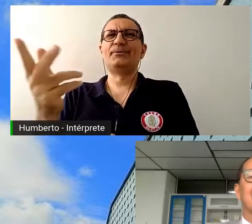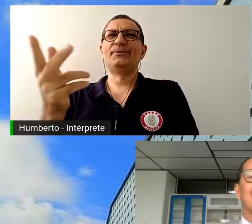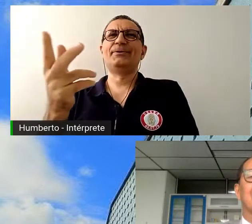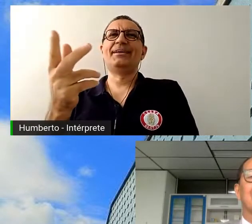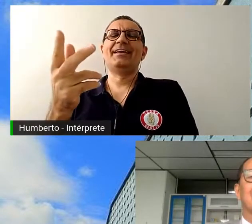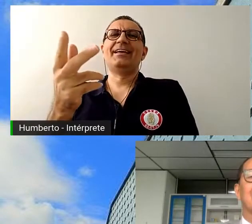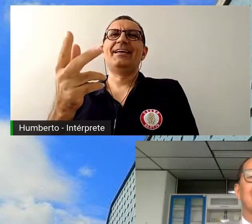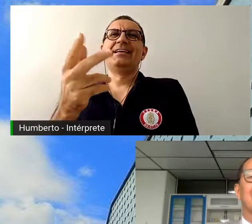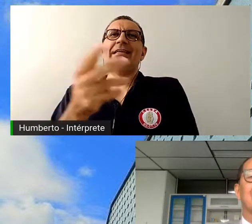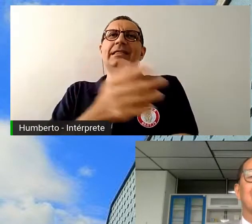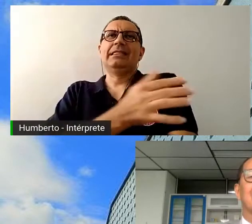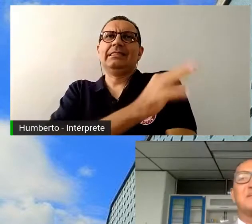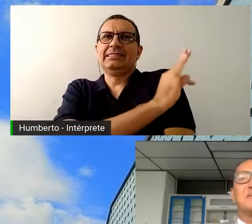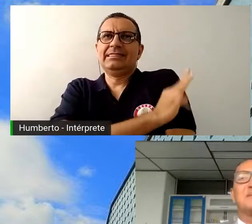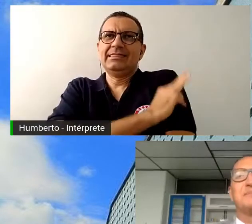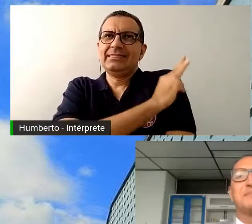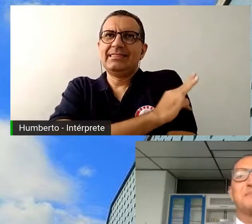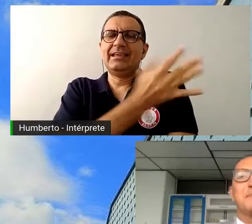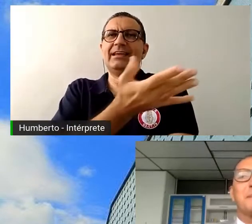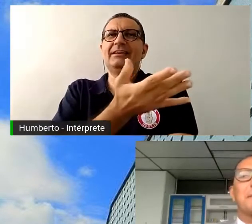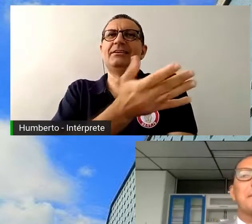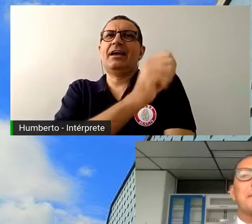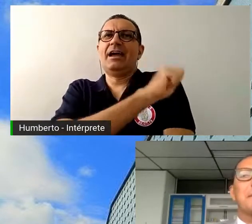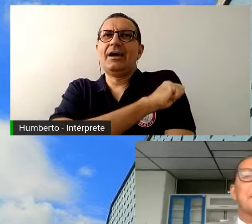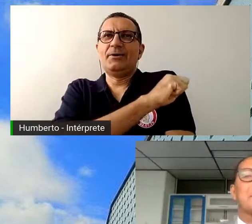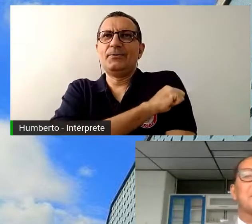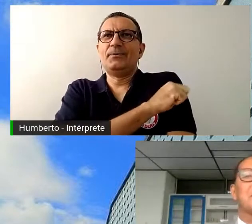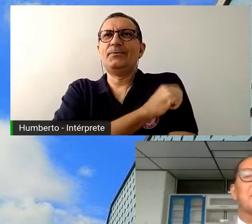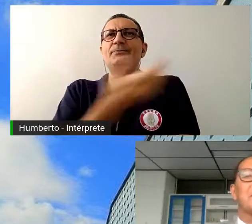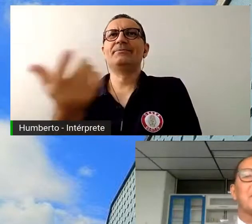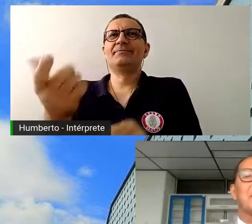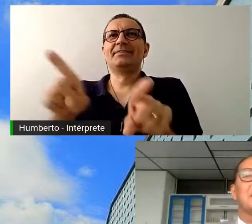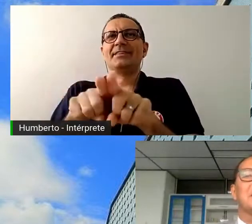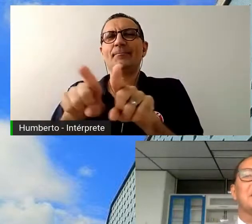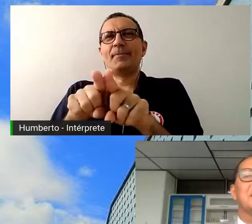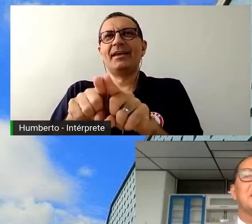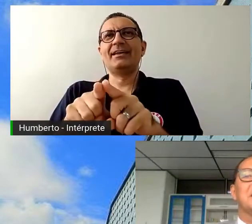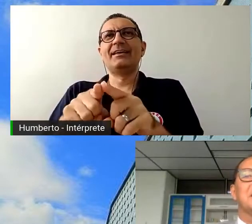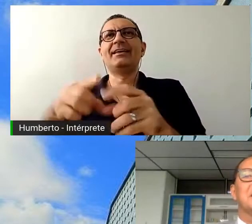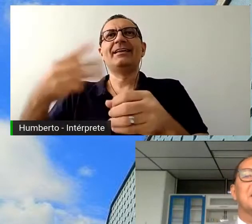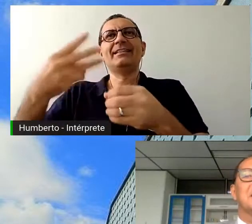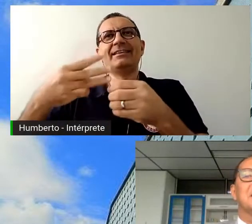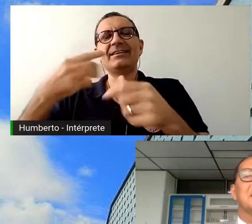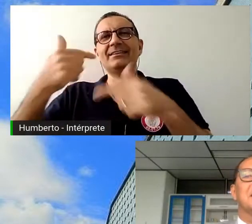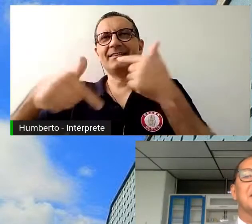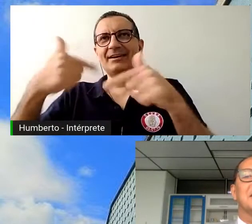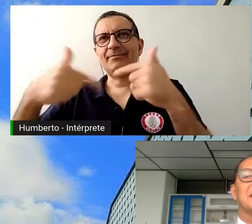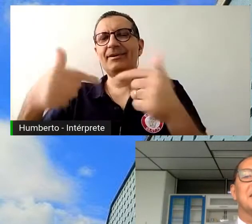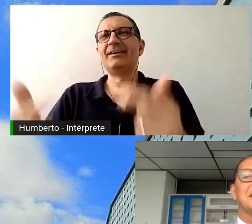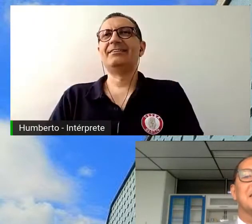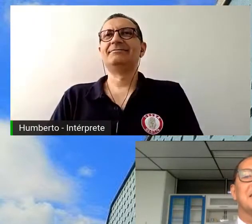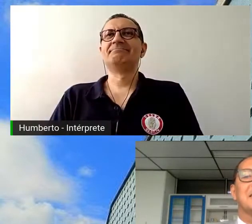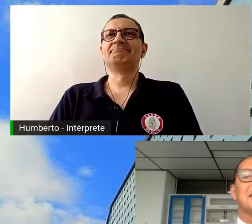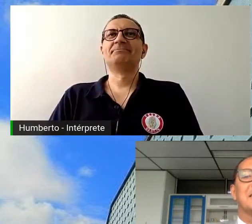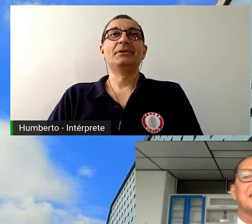funcionários, os técnicos administrativos, os nossos funcionários terceirizados, todos irmanados nesse